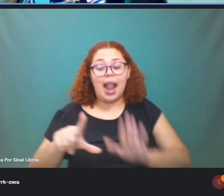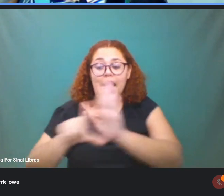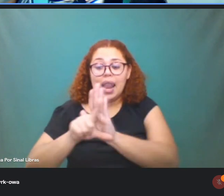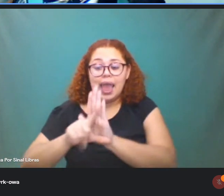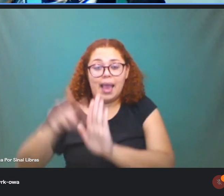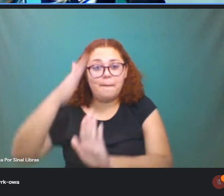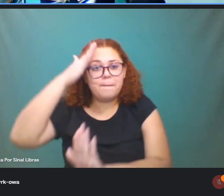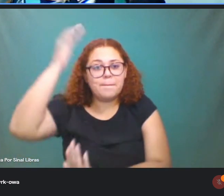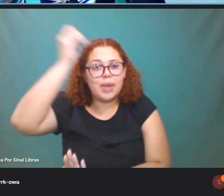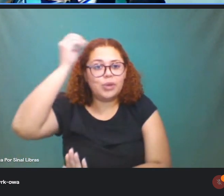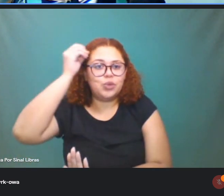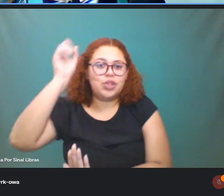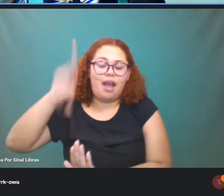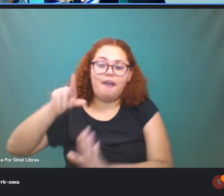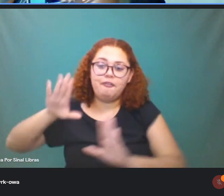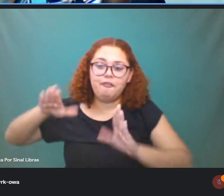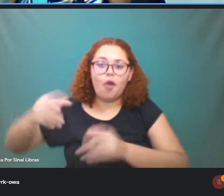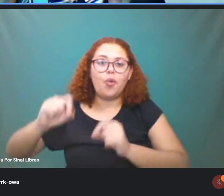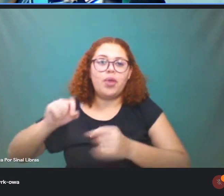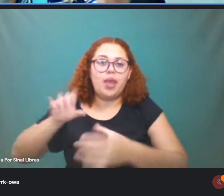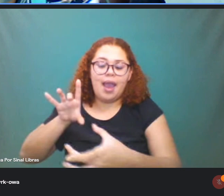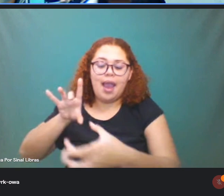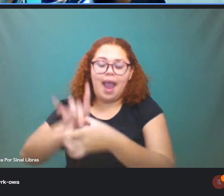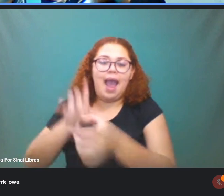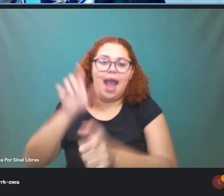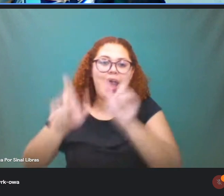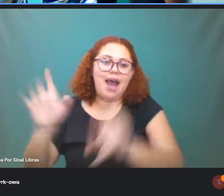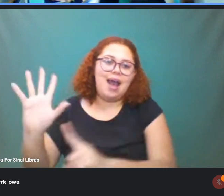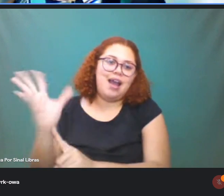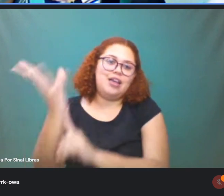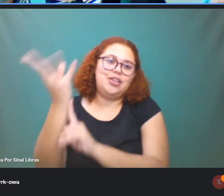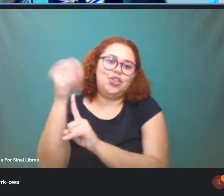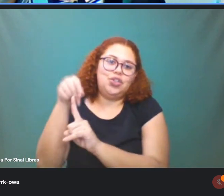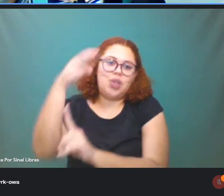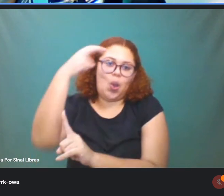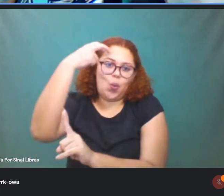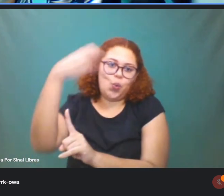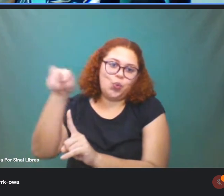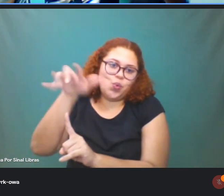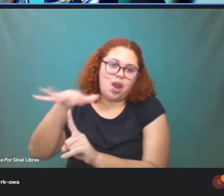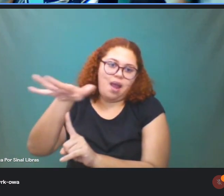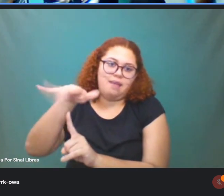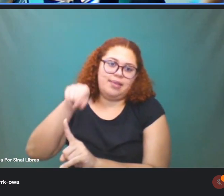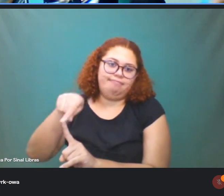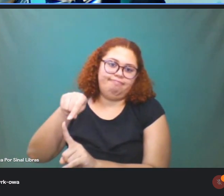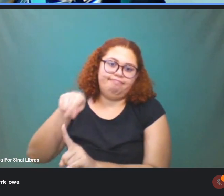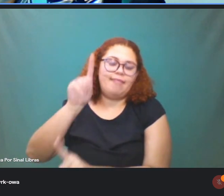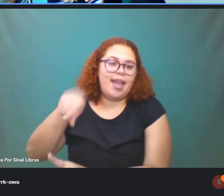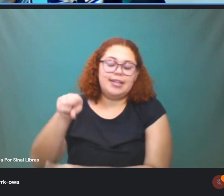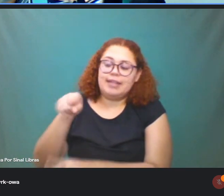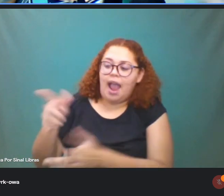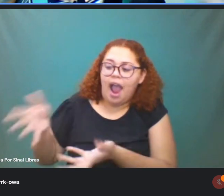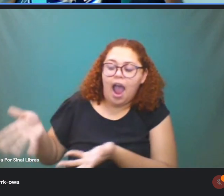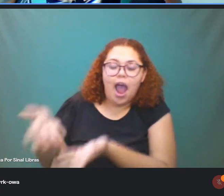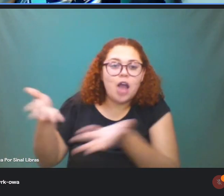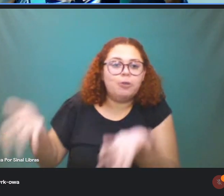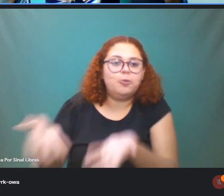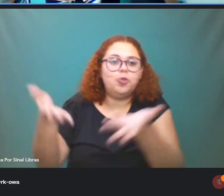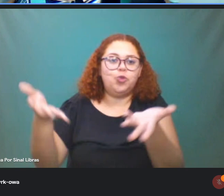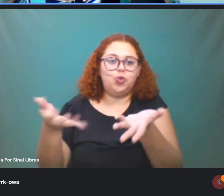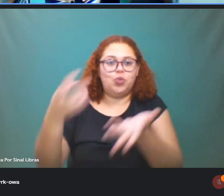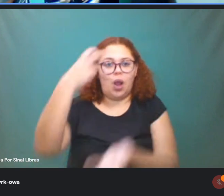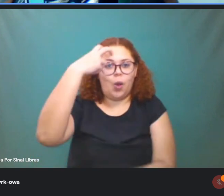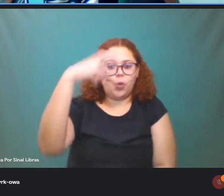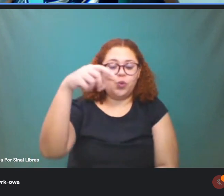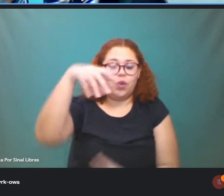trabalhador e trabalhadora da cultura, de formativa aos inativos que também contribuem fazendo cultura no nosso país. Então, é